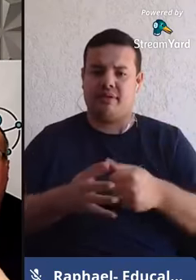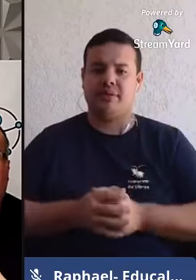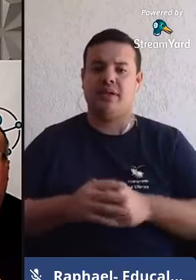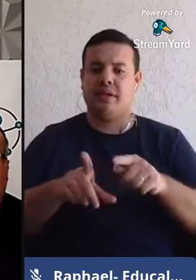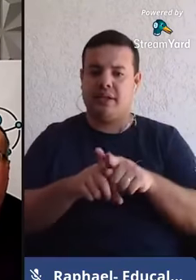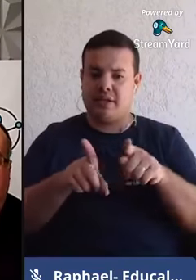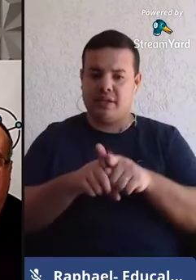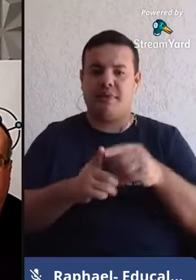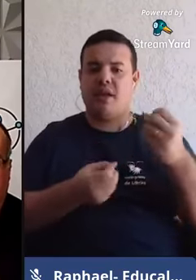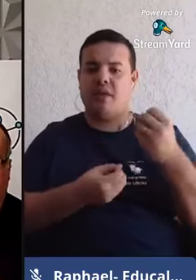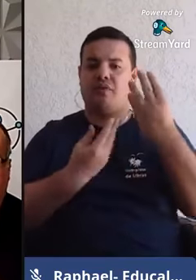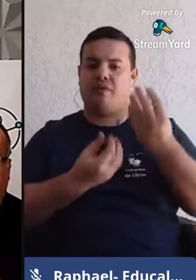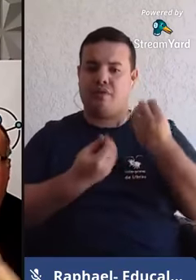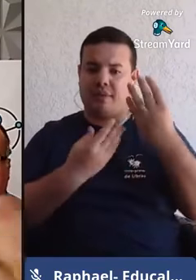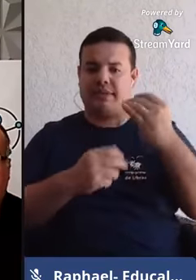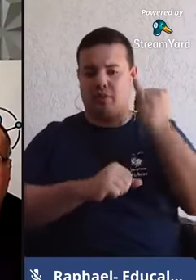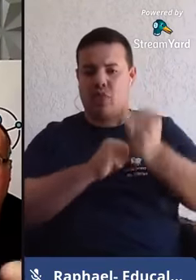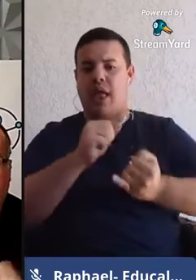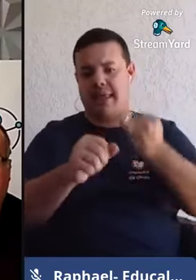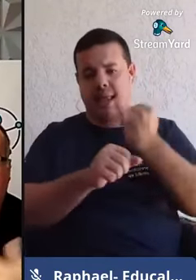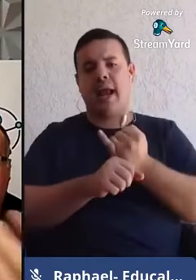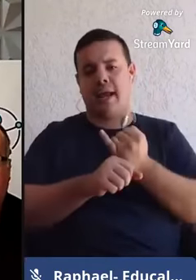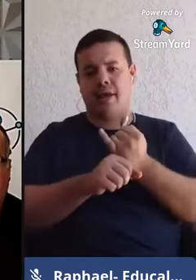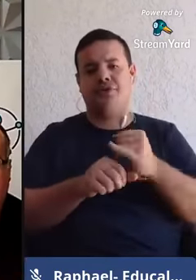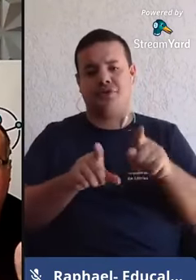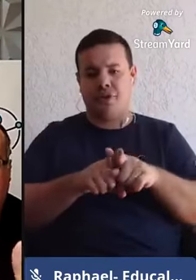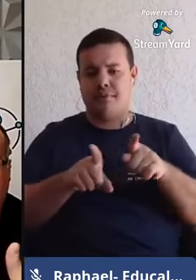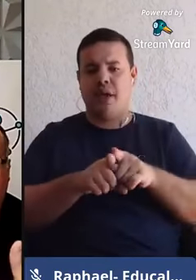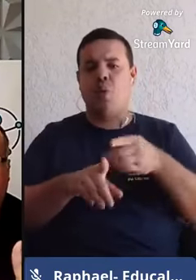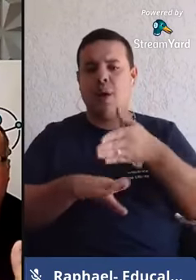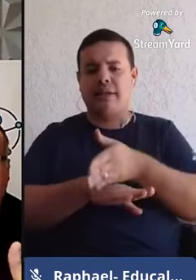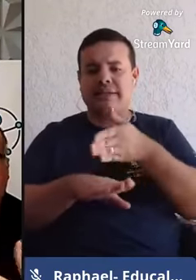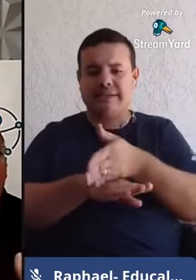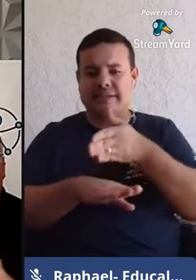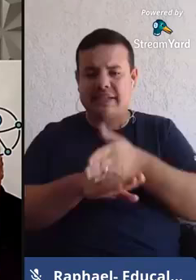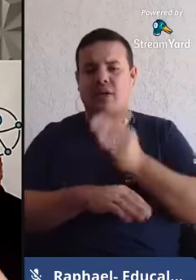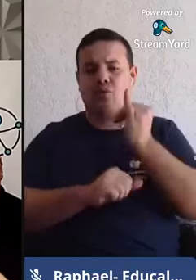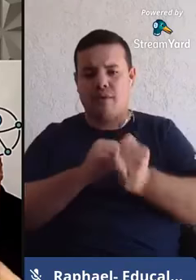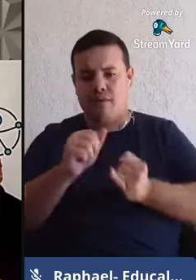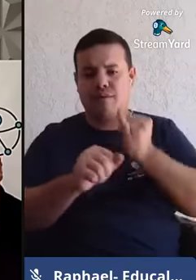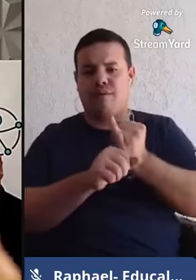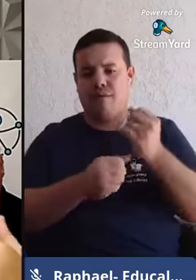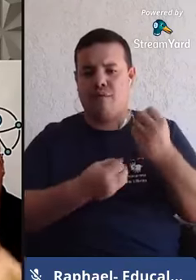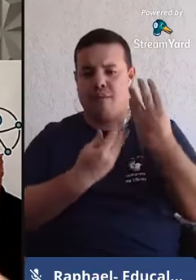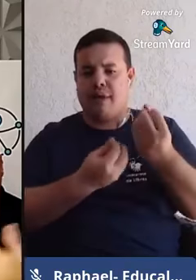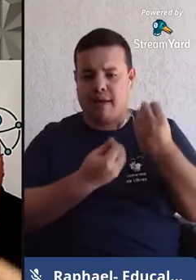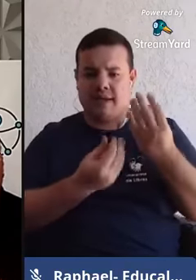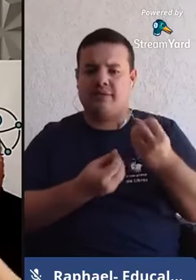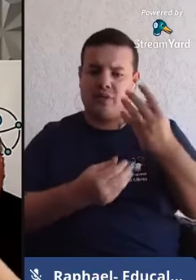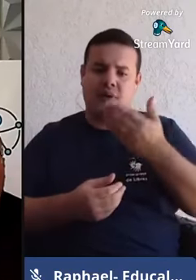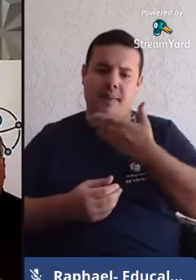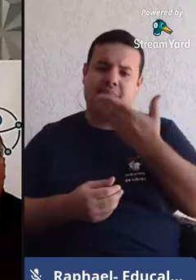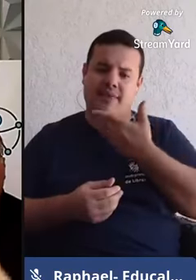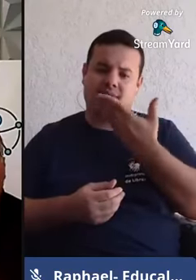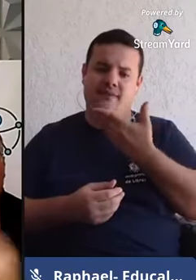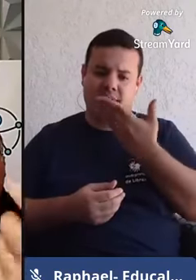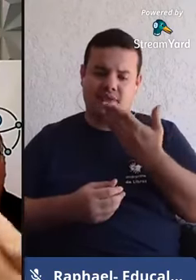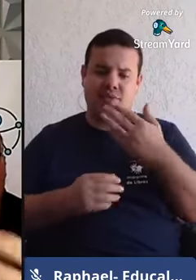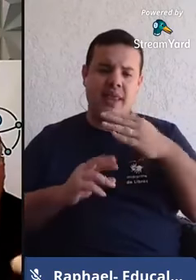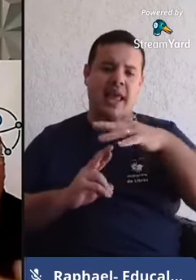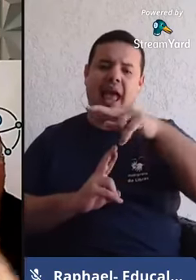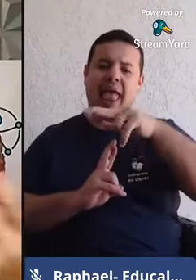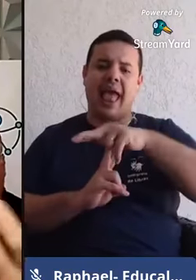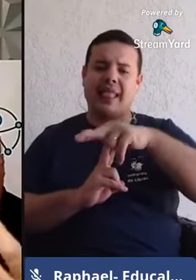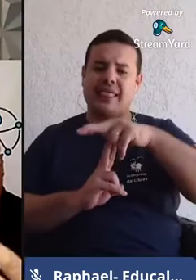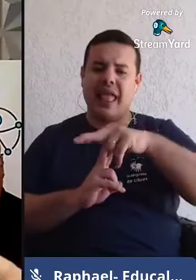informação via internet. Eu acho que a informação, o acesso à informação facilitou muito, e a questão da Reatec não ter mudado o seu